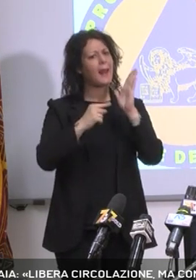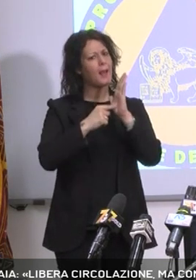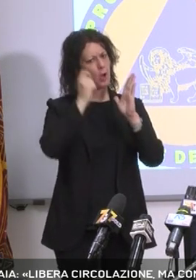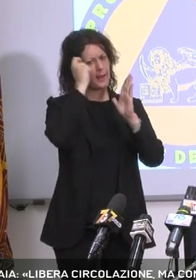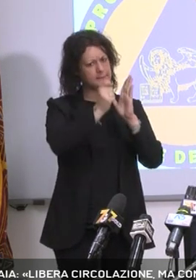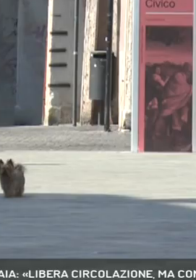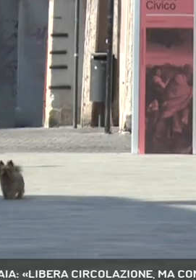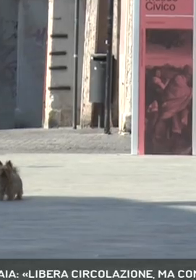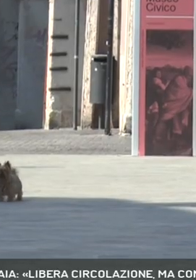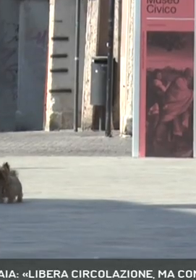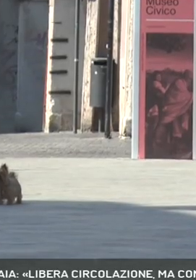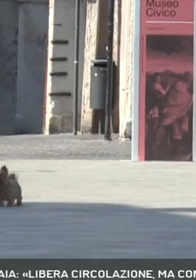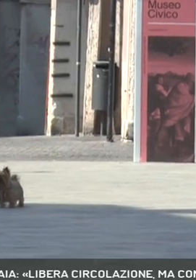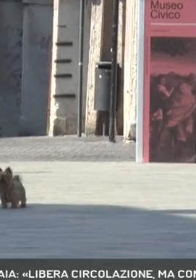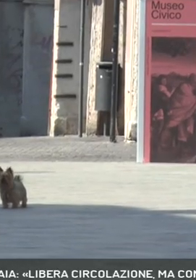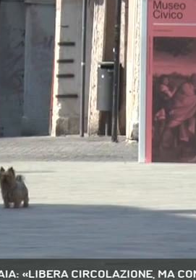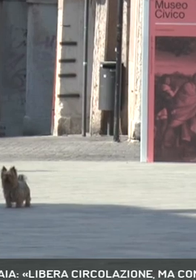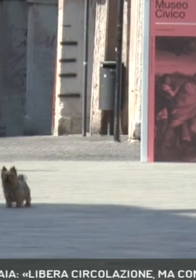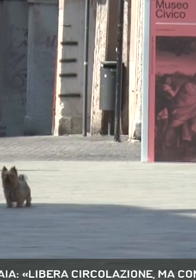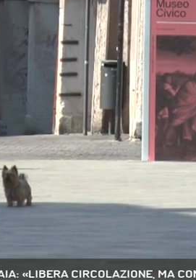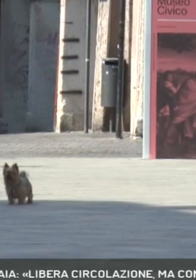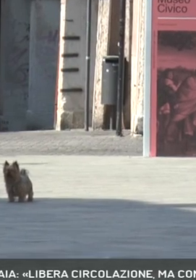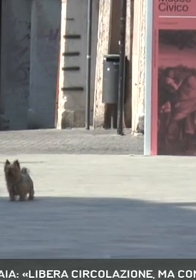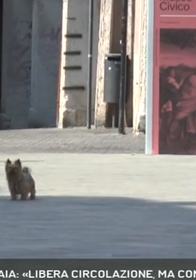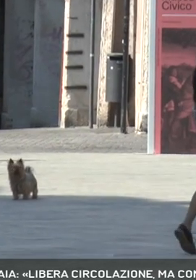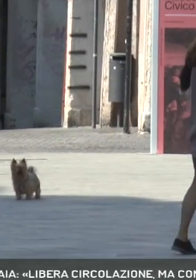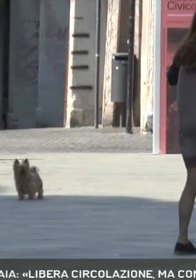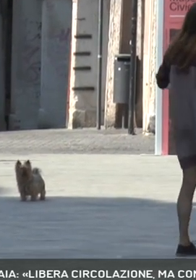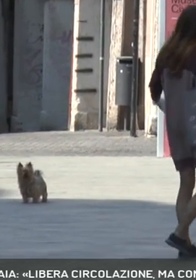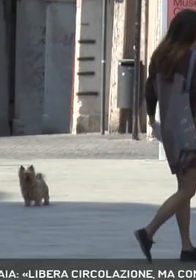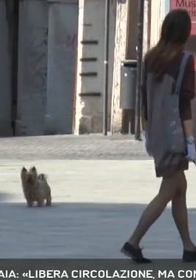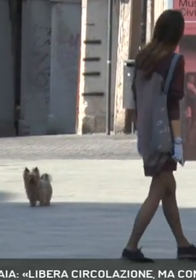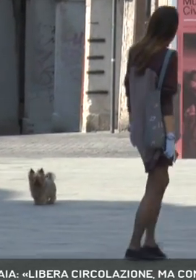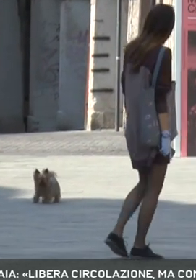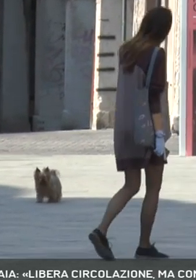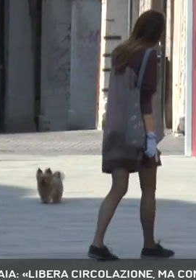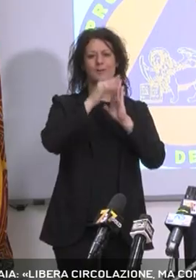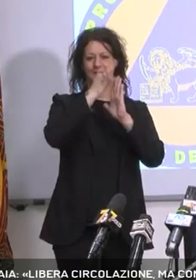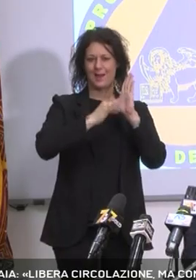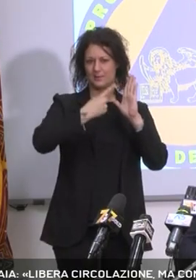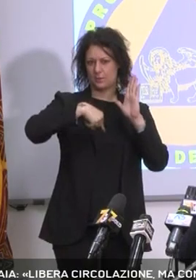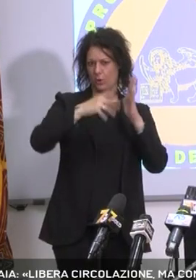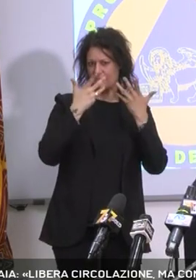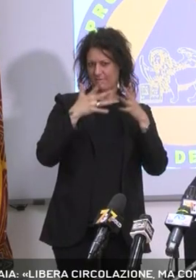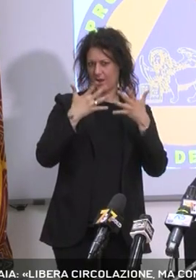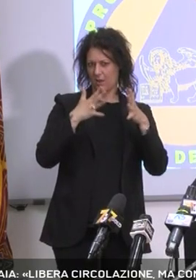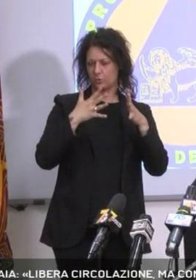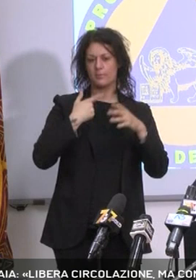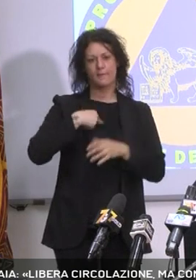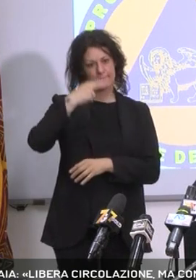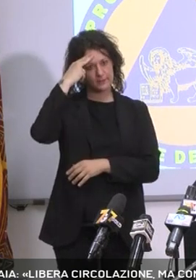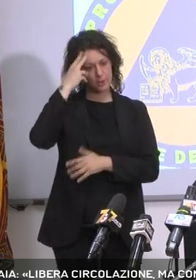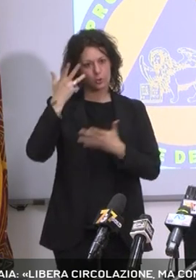dei dispositivi. E a chi fa polemica sull'ordinanza che regola l'uso delle mascherine, il presidente risponde che il dispositivo, ovvero la